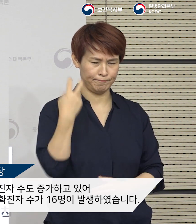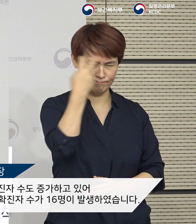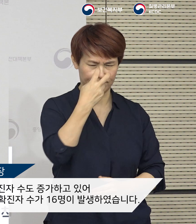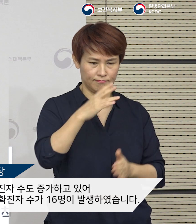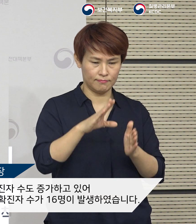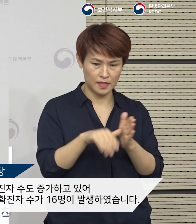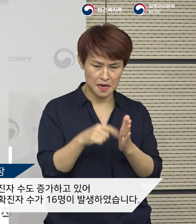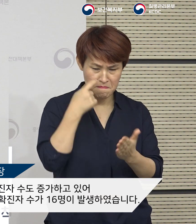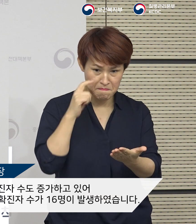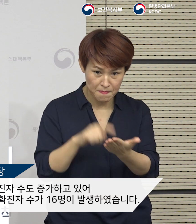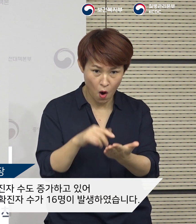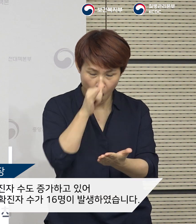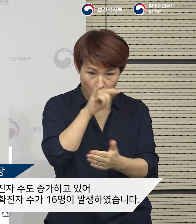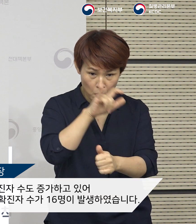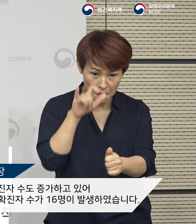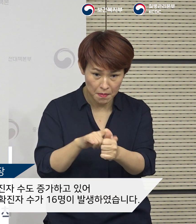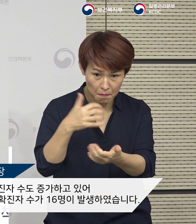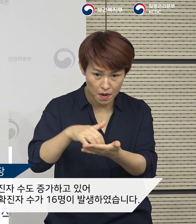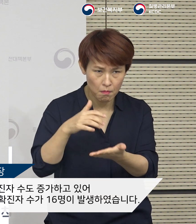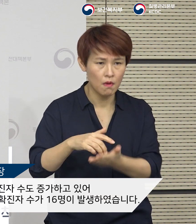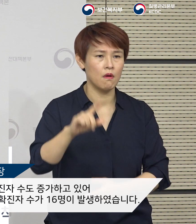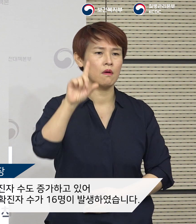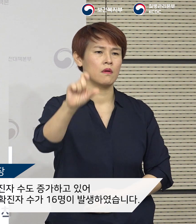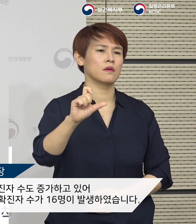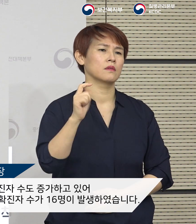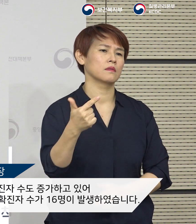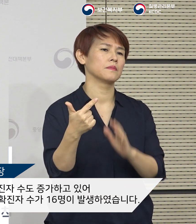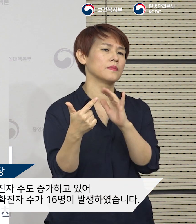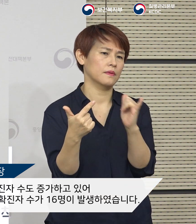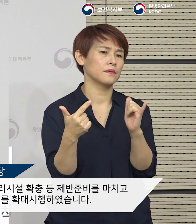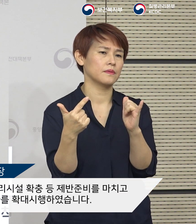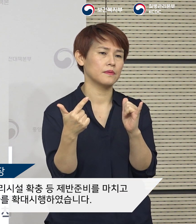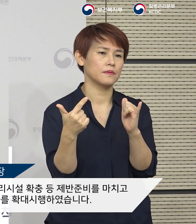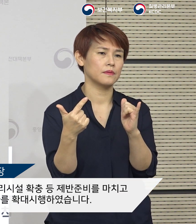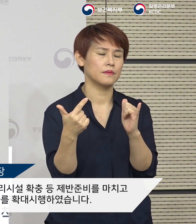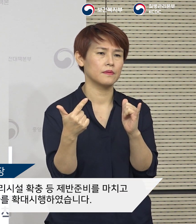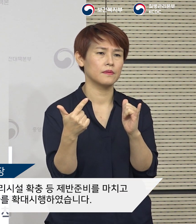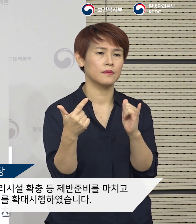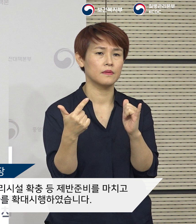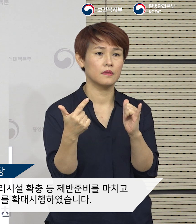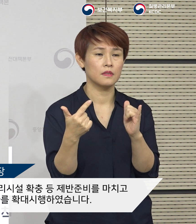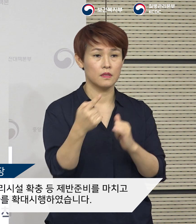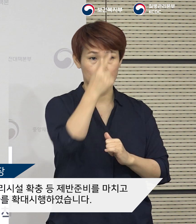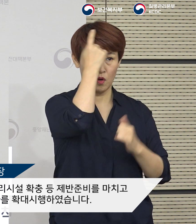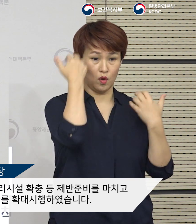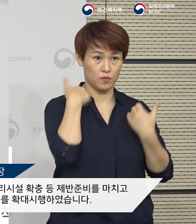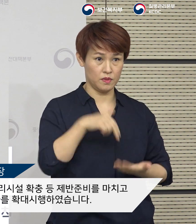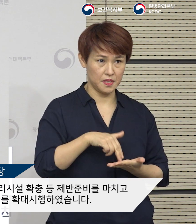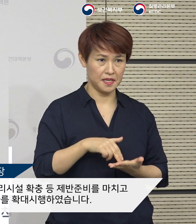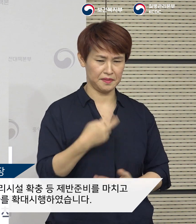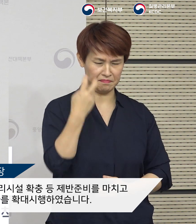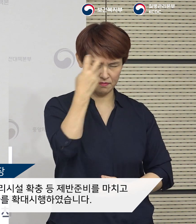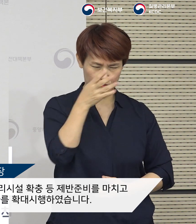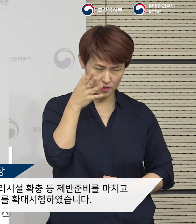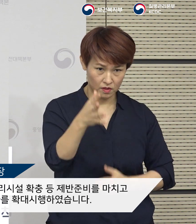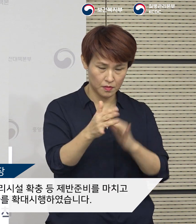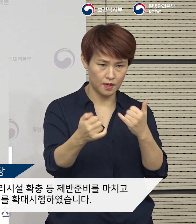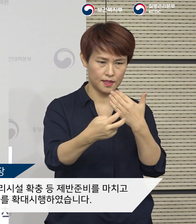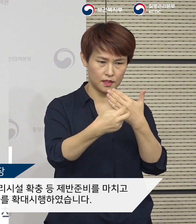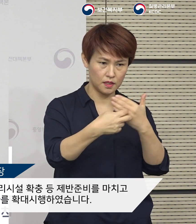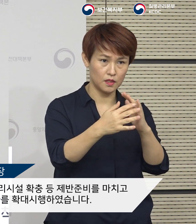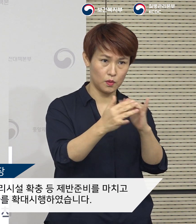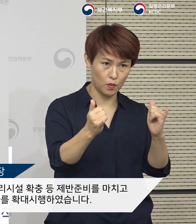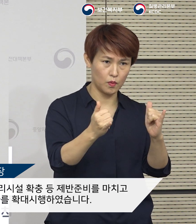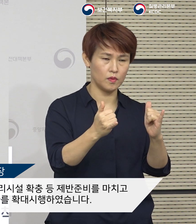단계에서 확인된 확진자 수가 16명이 발생하였습니다. 정부는 검역관과 의료 인력 등 인력